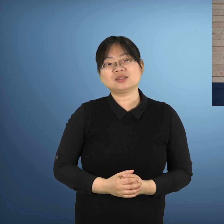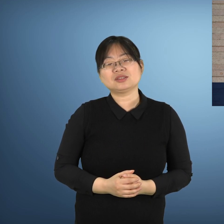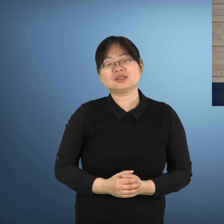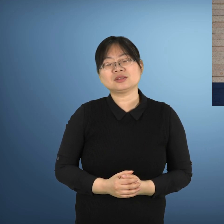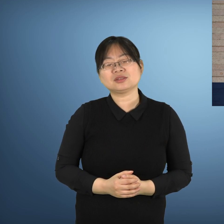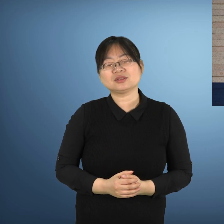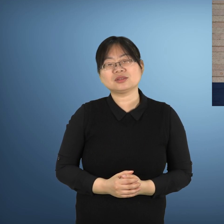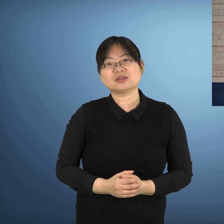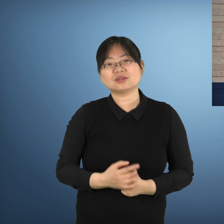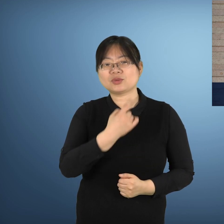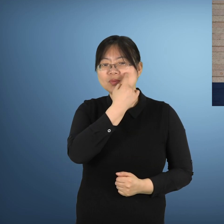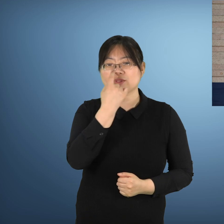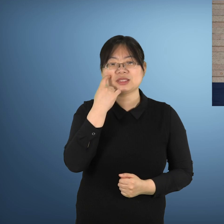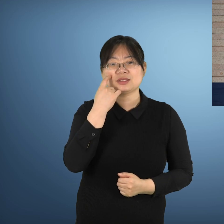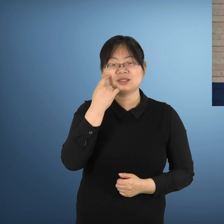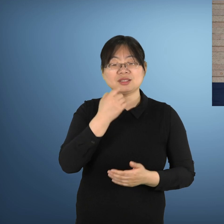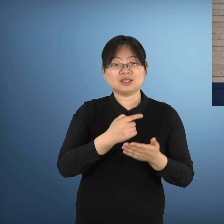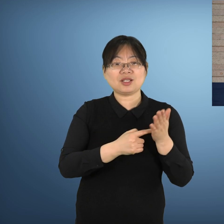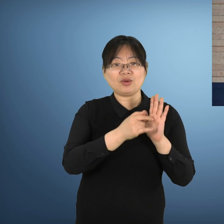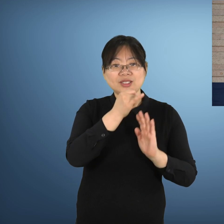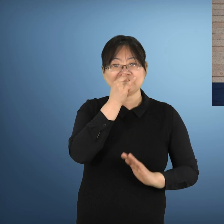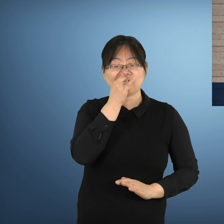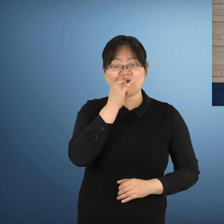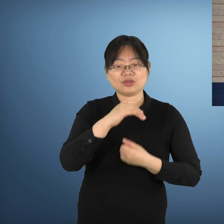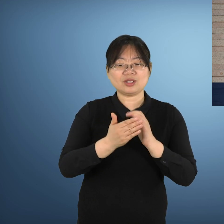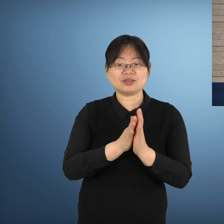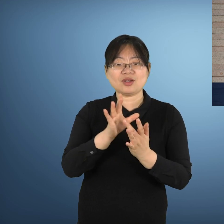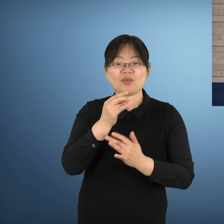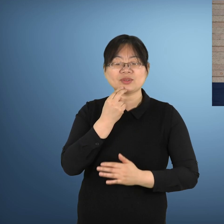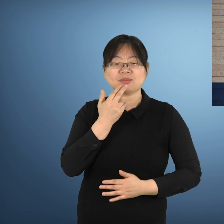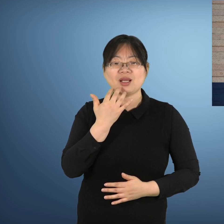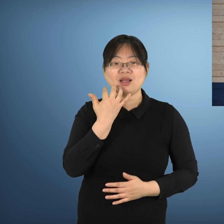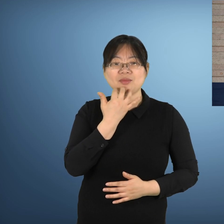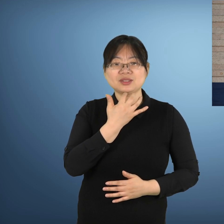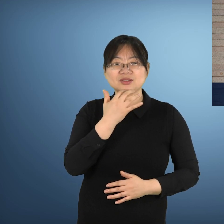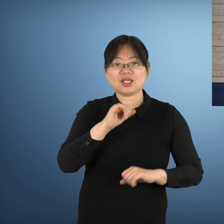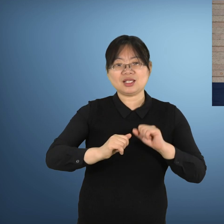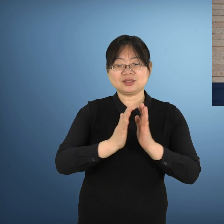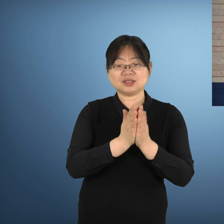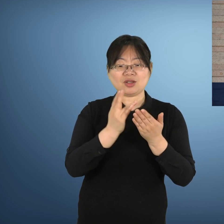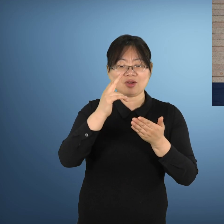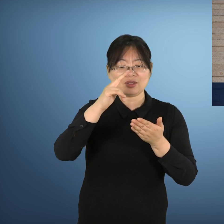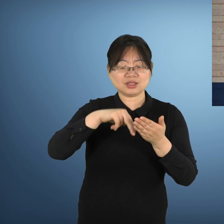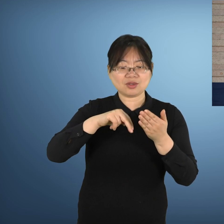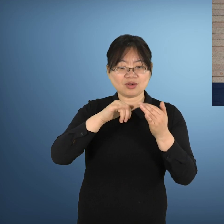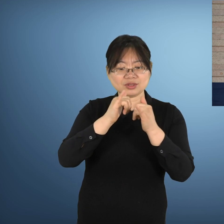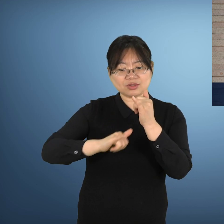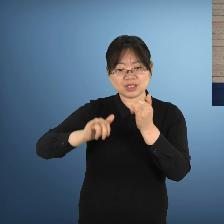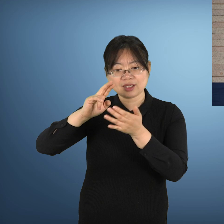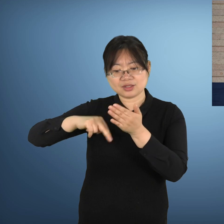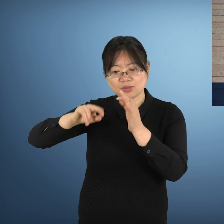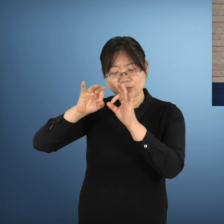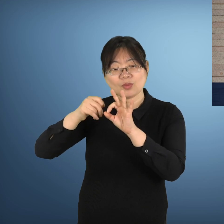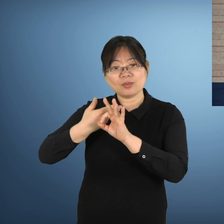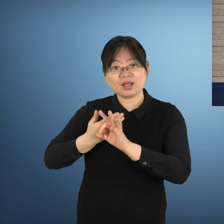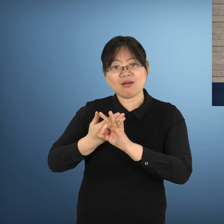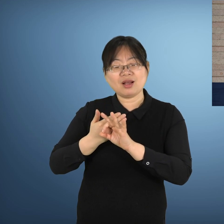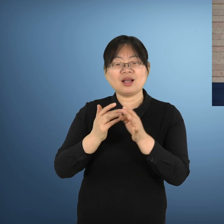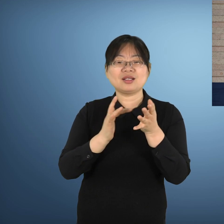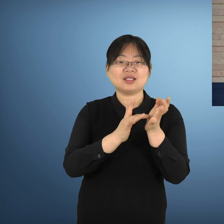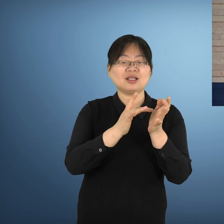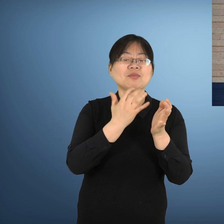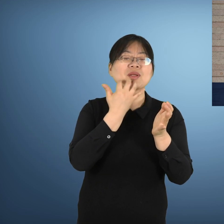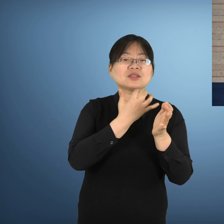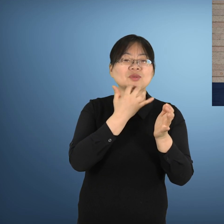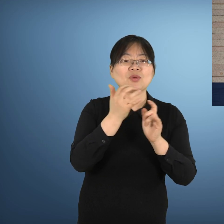고증서라든지 또 성경에는 채택이 안 됐지만 베드로 행전이라든지 이런 기록에 보면 베드로는